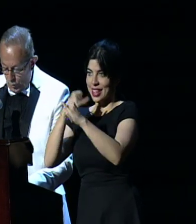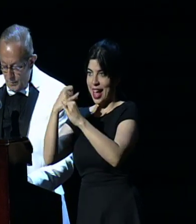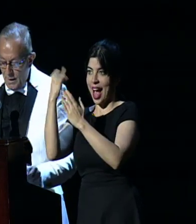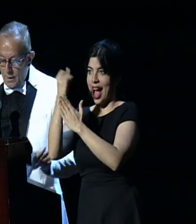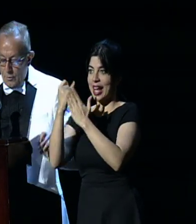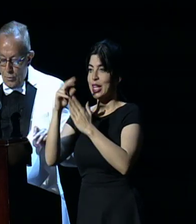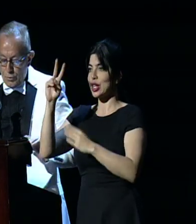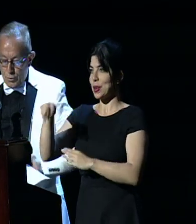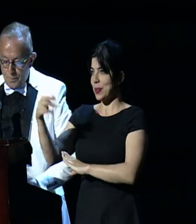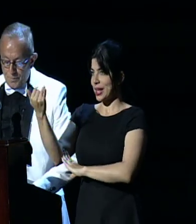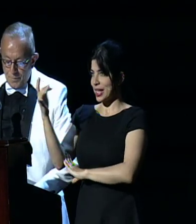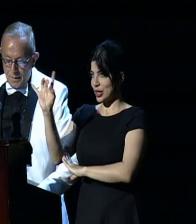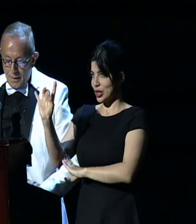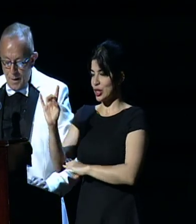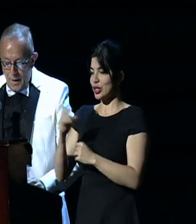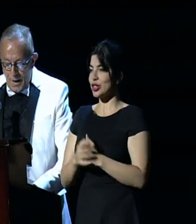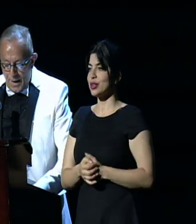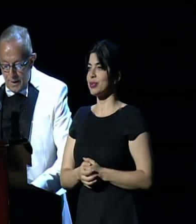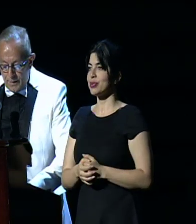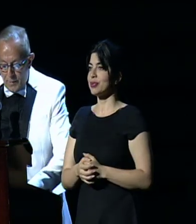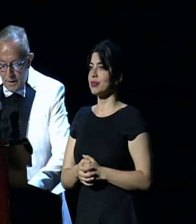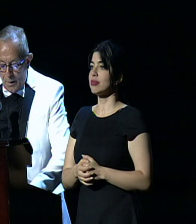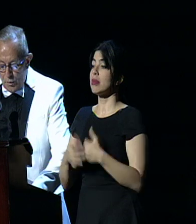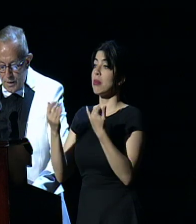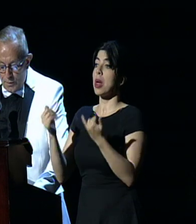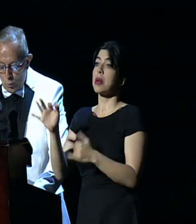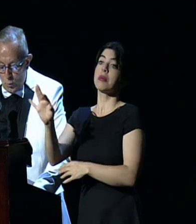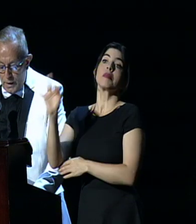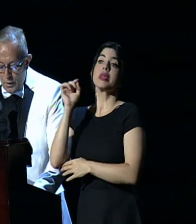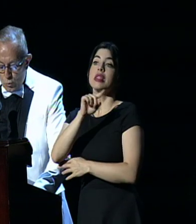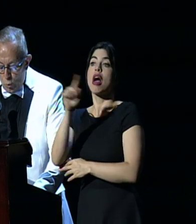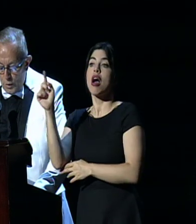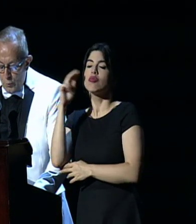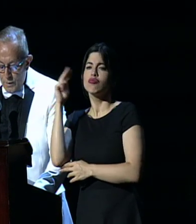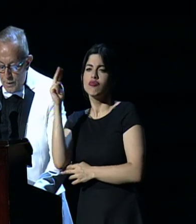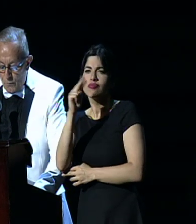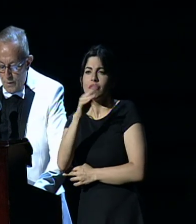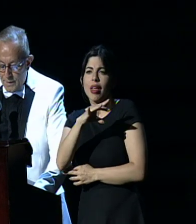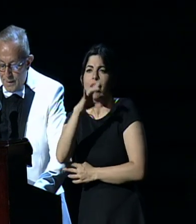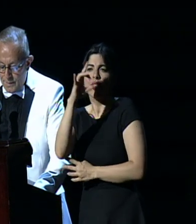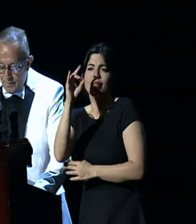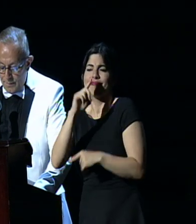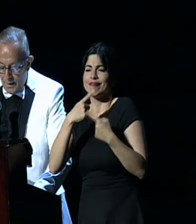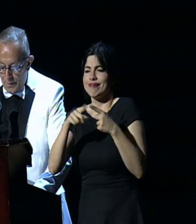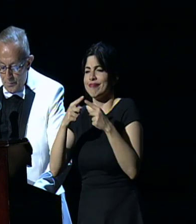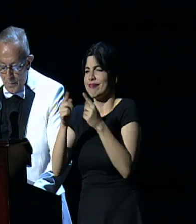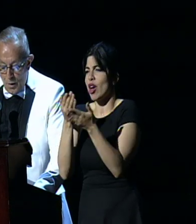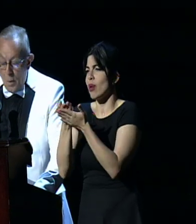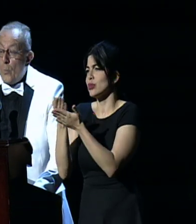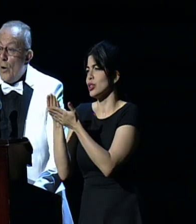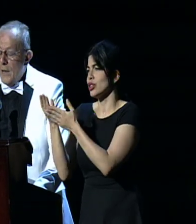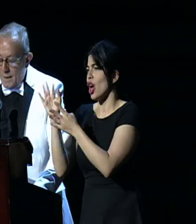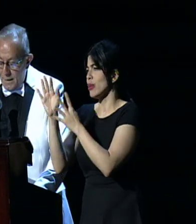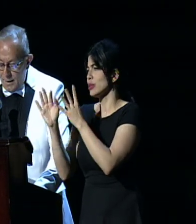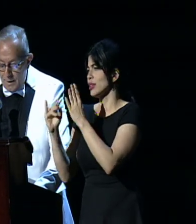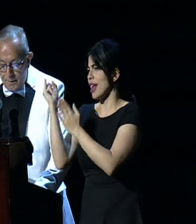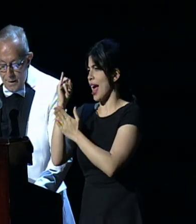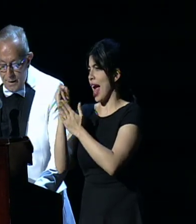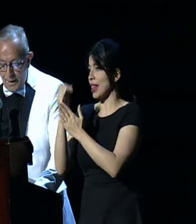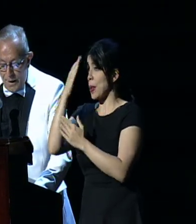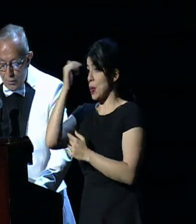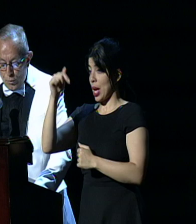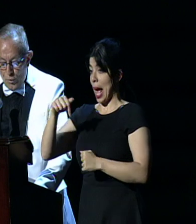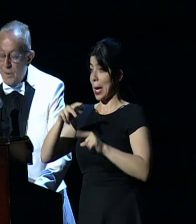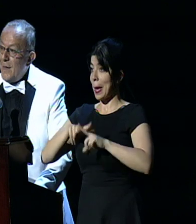Artes 2018. Les invitamos a descubrir toda nuestra oferta artística, porque aquí